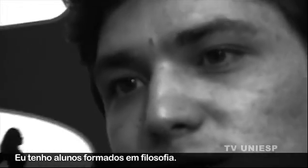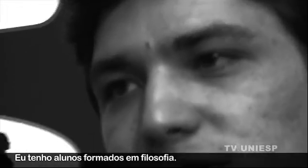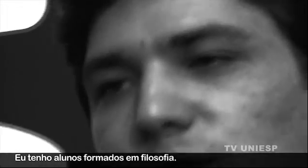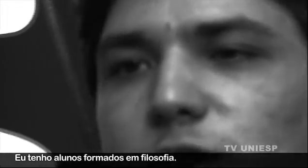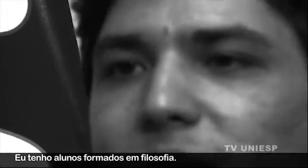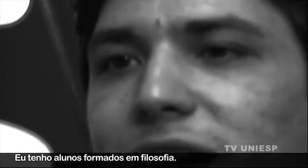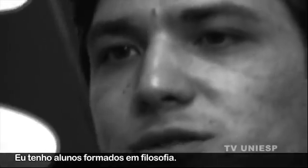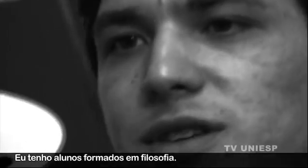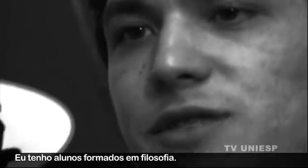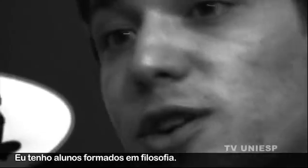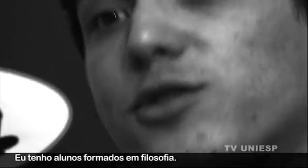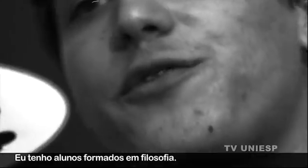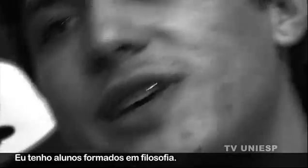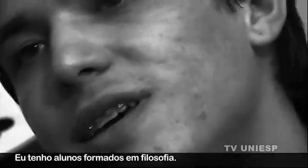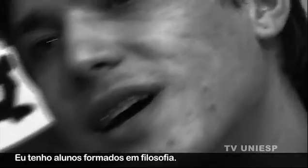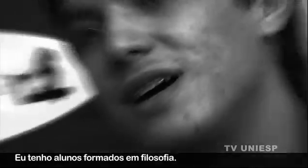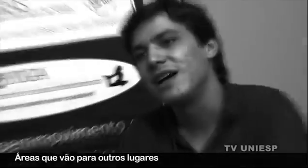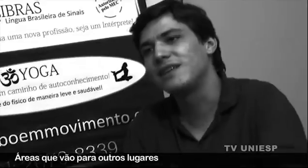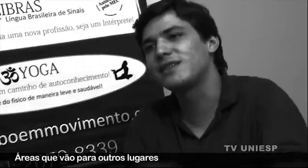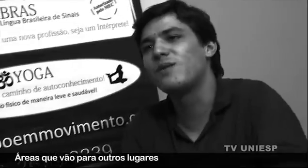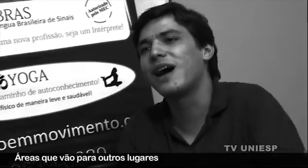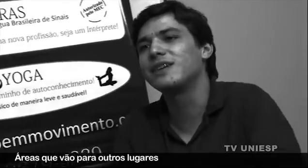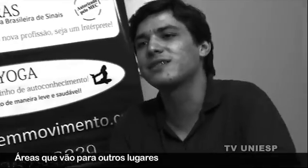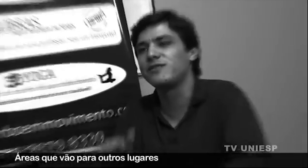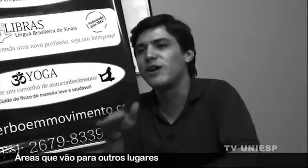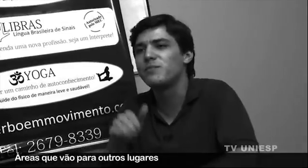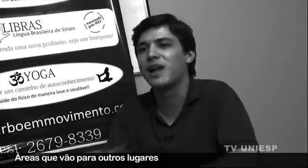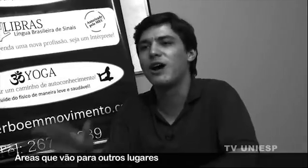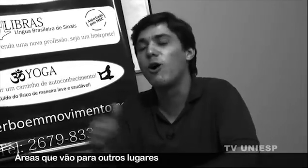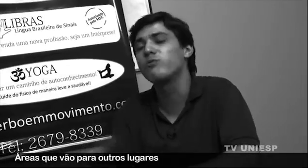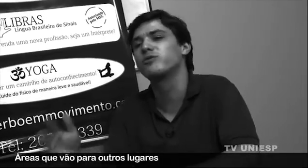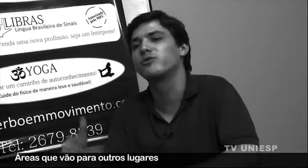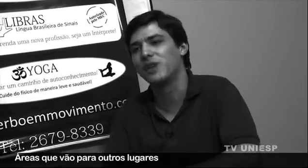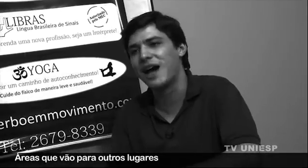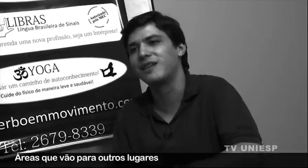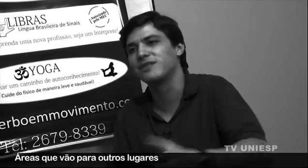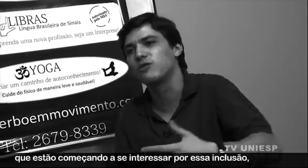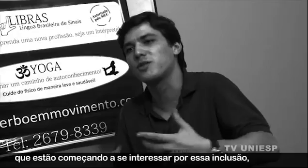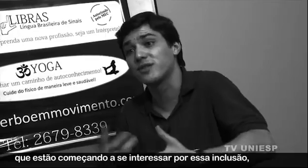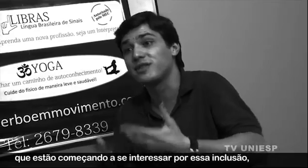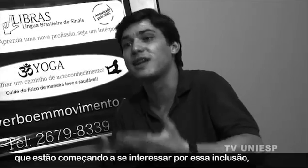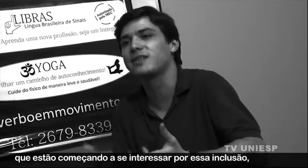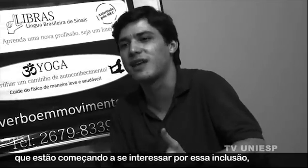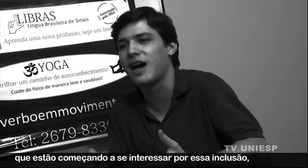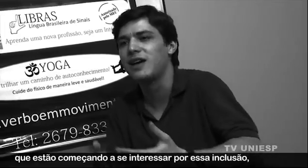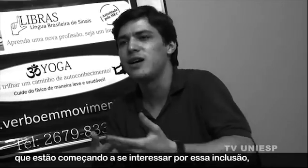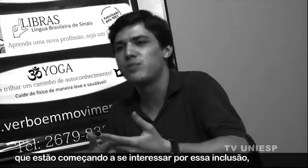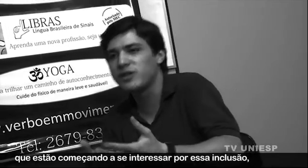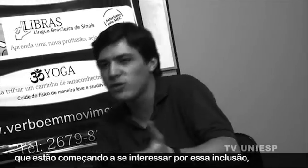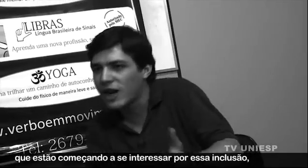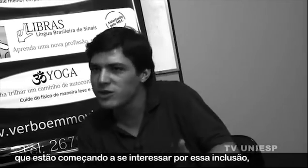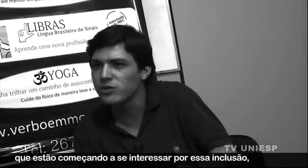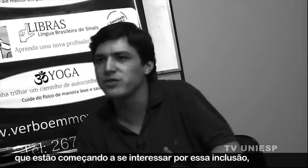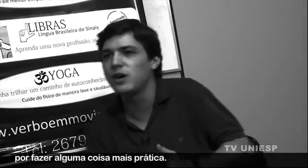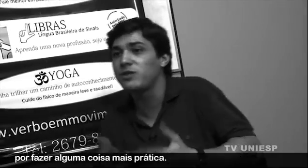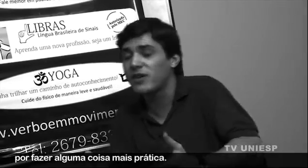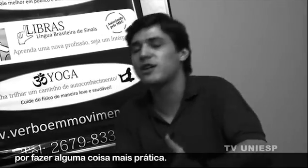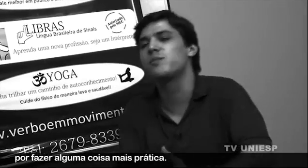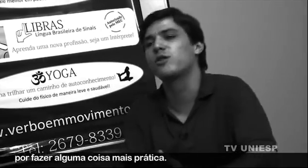estão formados em filosofia, que são áreas que vão para outros lugares, que estão começando a se interessar por esse lugar de inclusão e de fazer alguma coisa